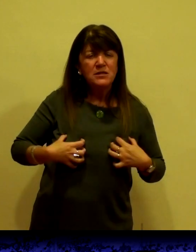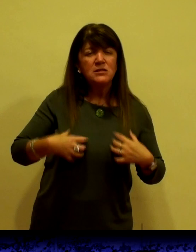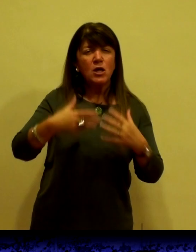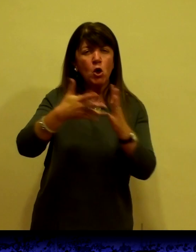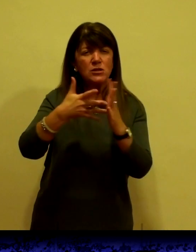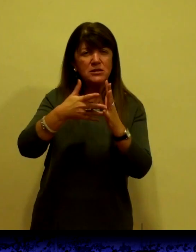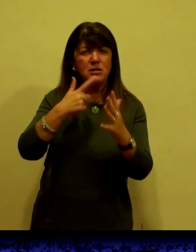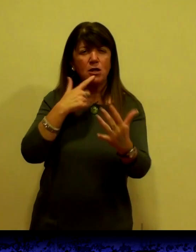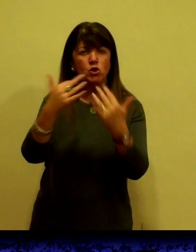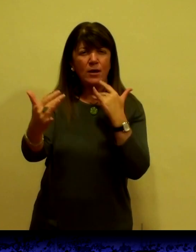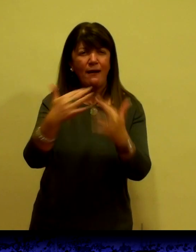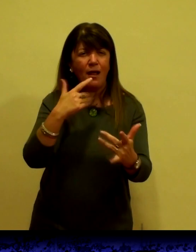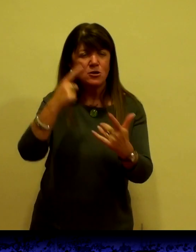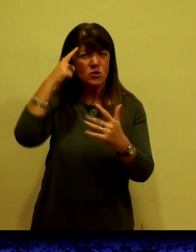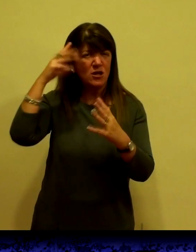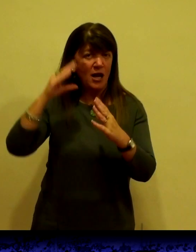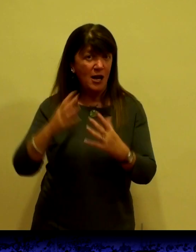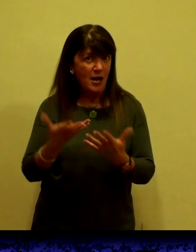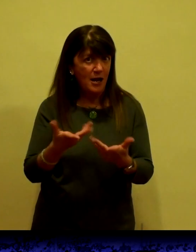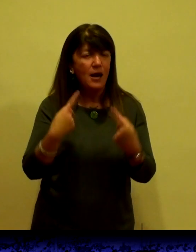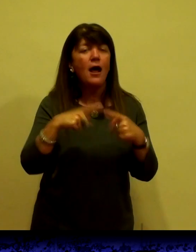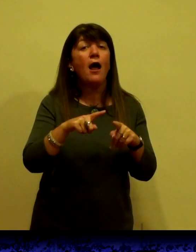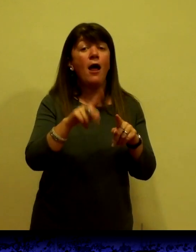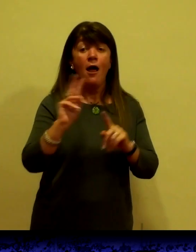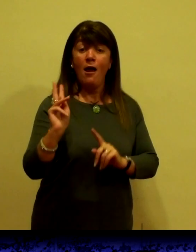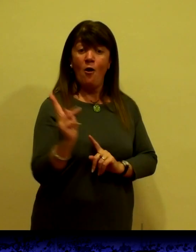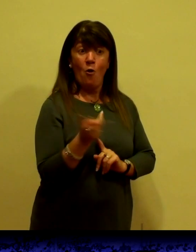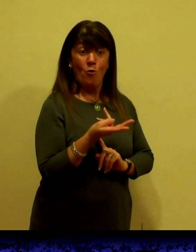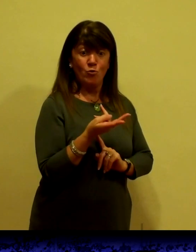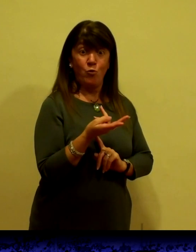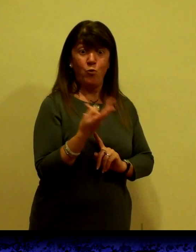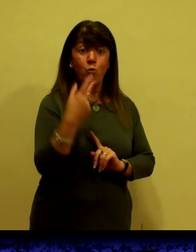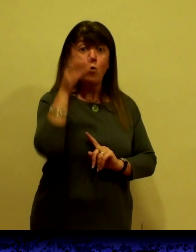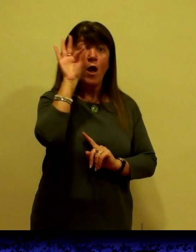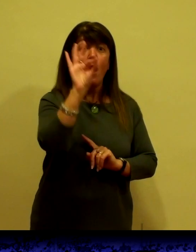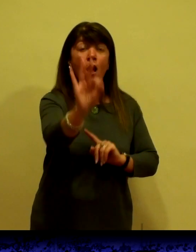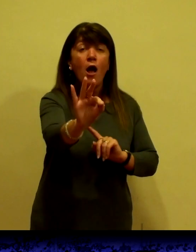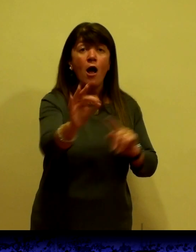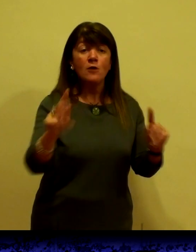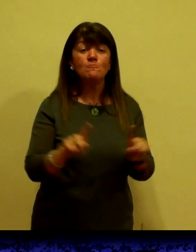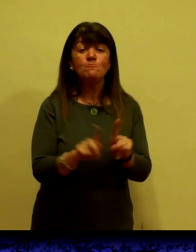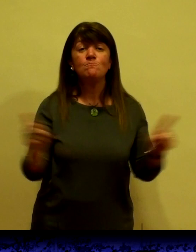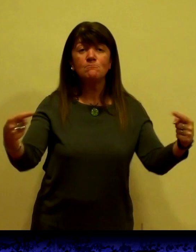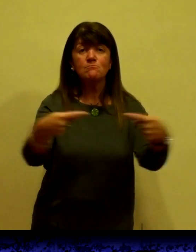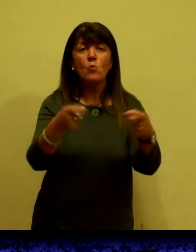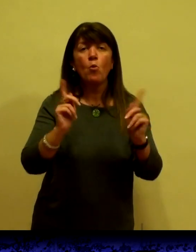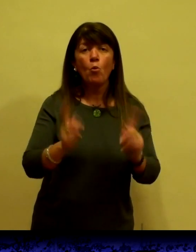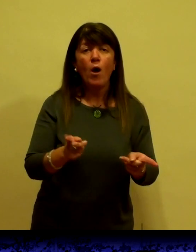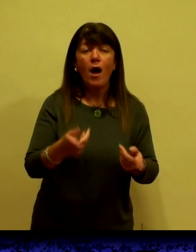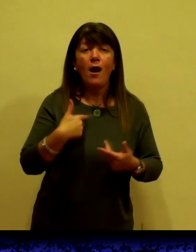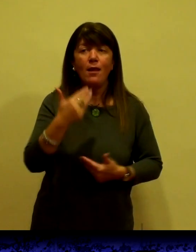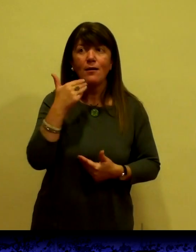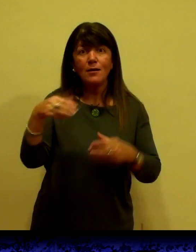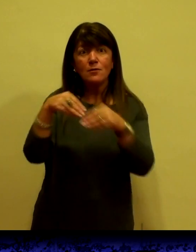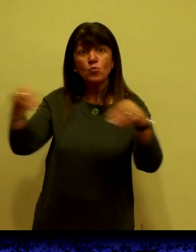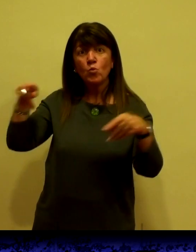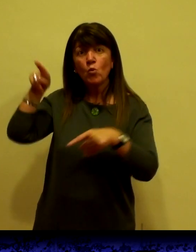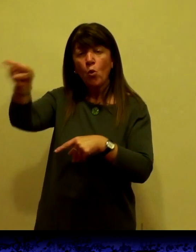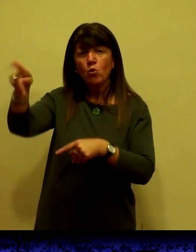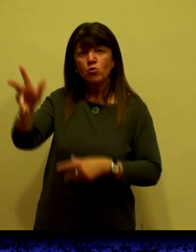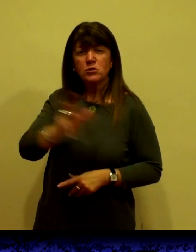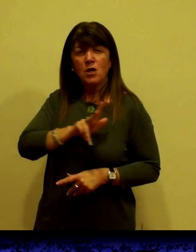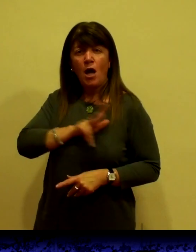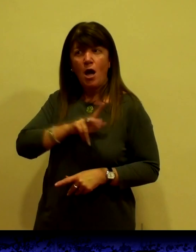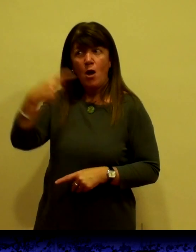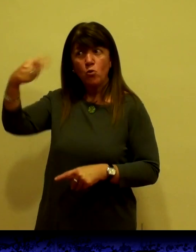relazionale. Il punto d'incontro tra queste due finalità è dato dal trarre ispirazione dal patrimonio del museo per